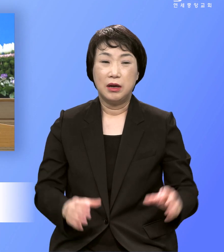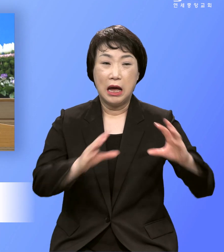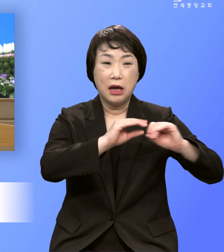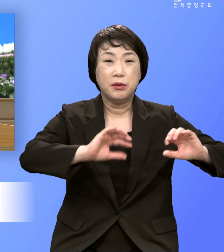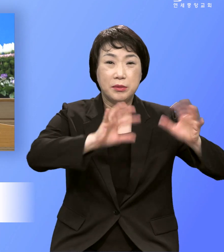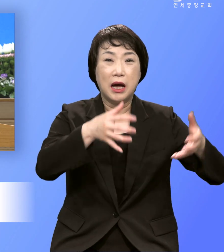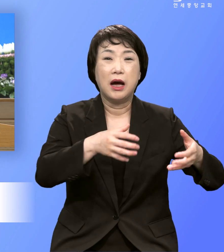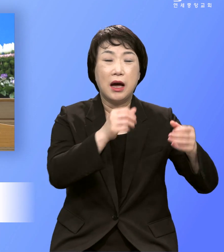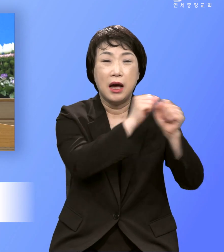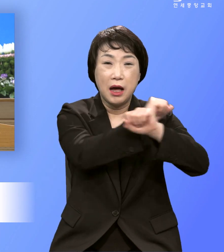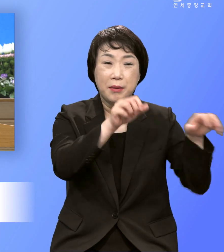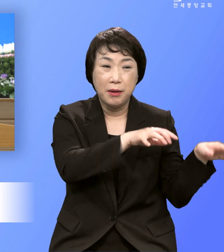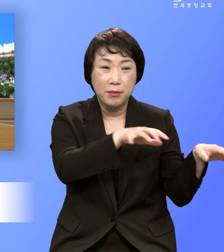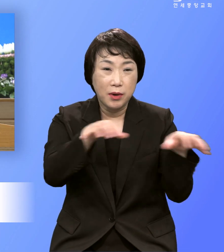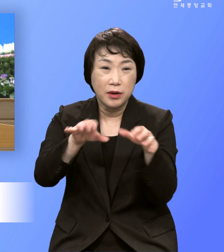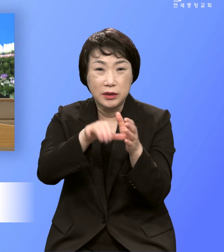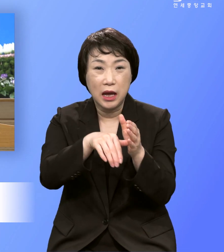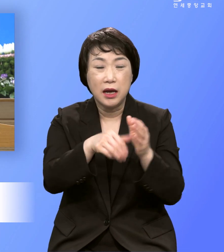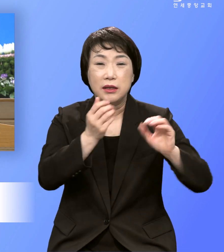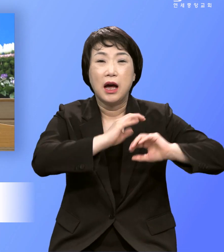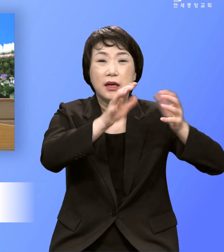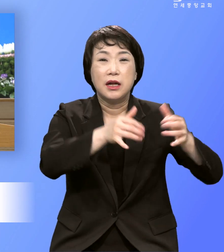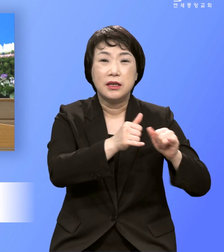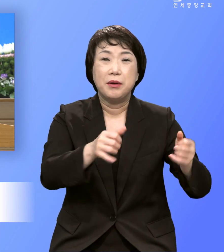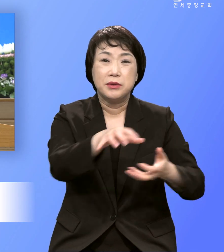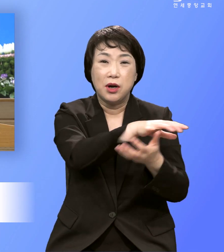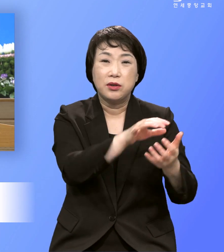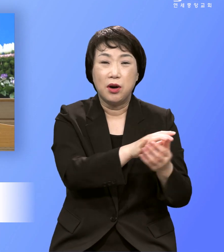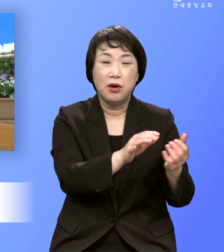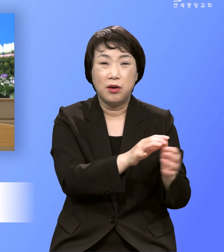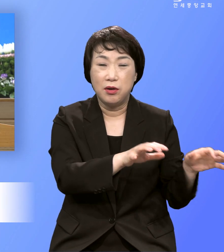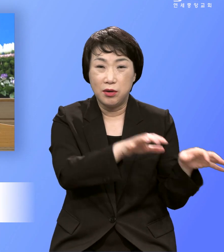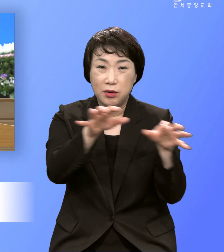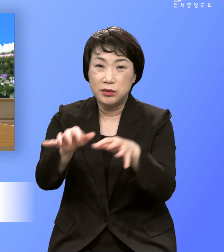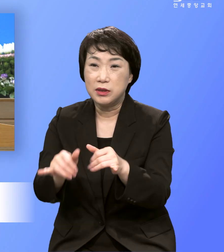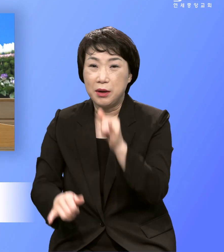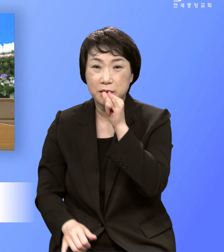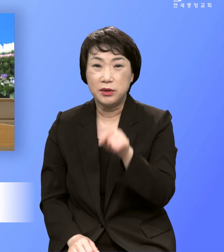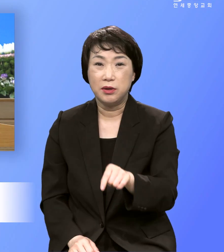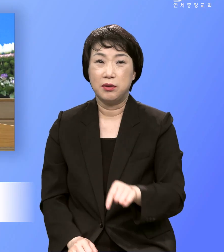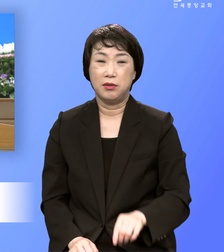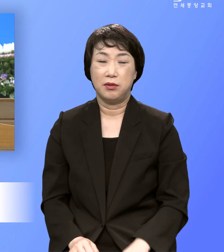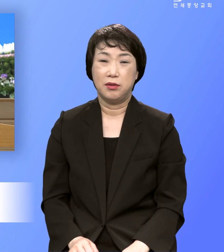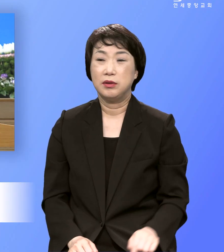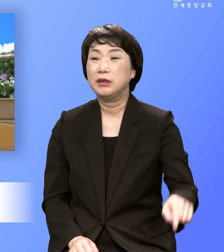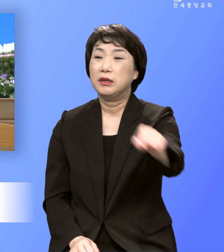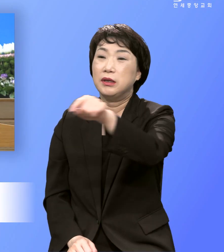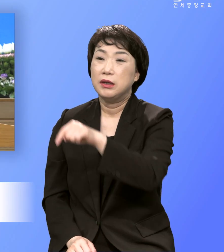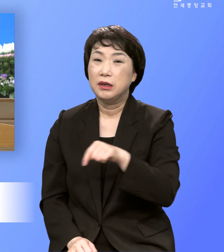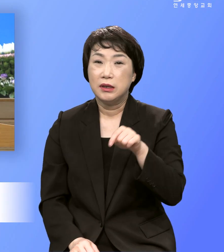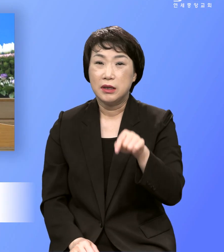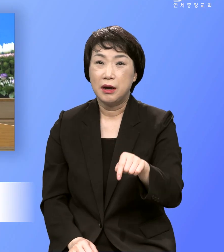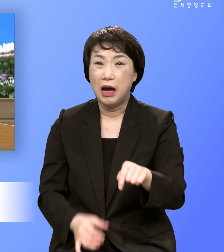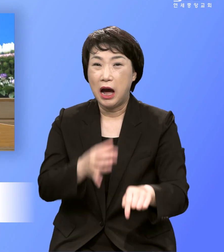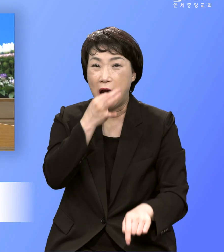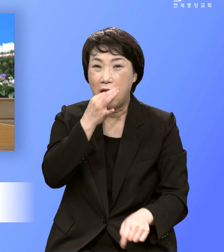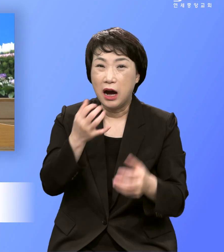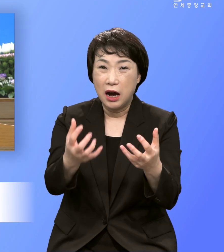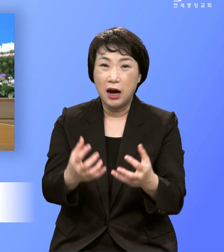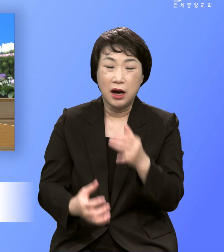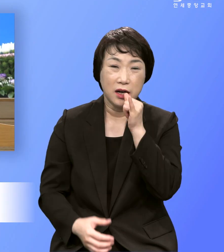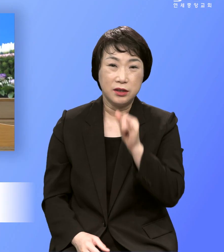애굽에서 나올 때 이방인들도 섞여서 나온 사람들이 있어요. 그들이 탐욕을